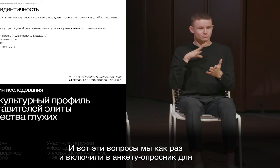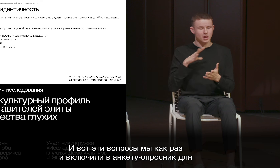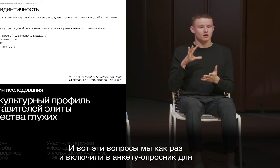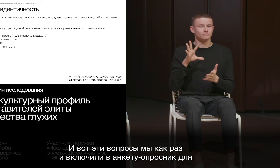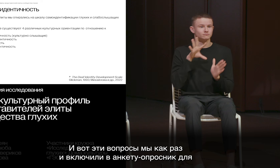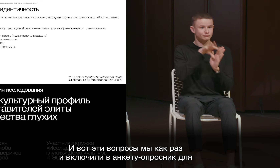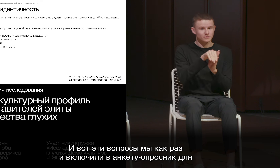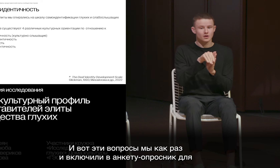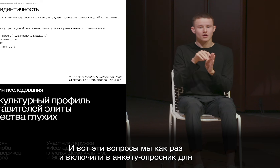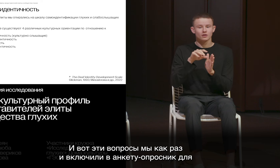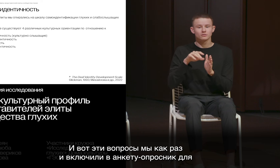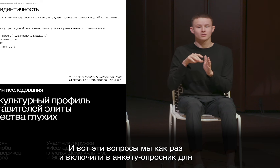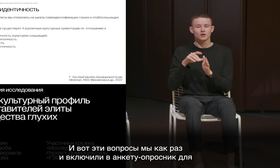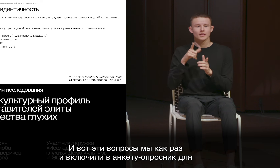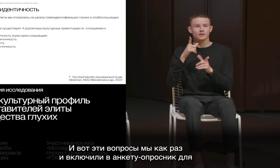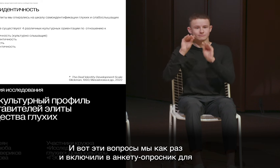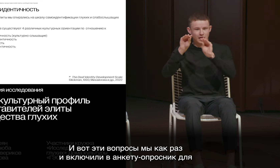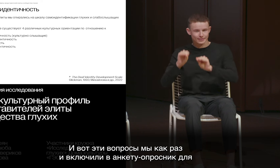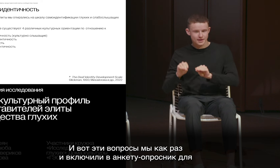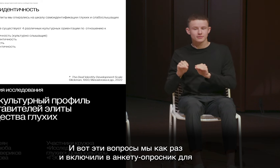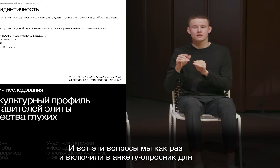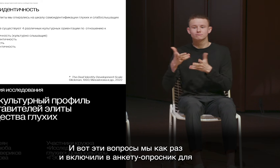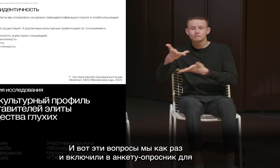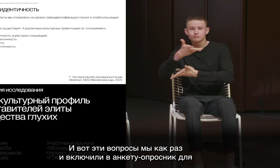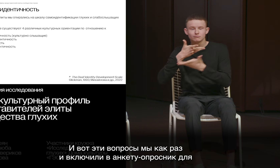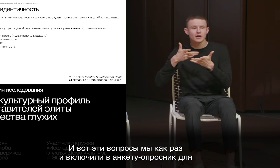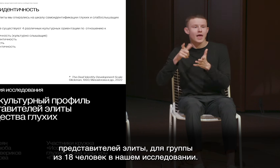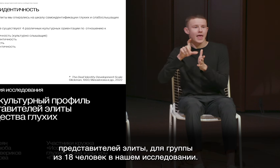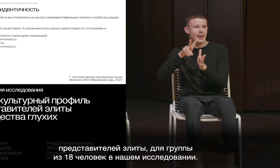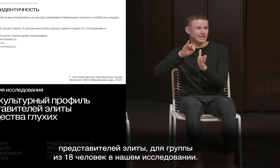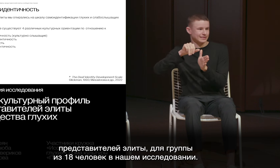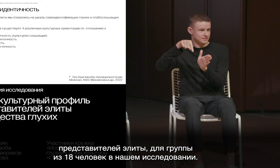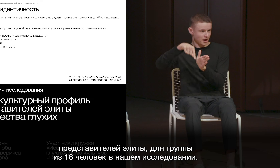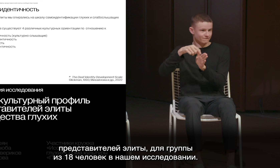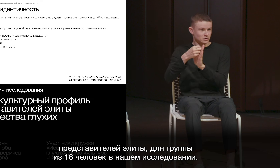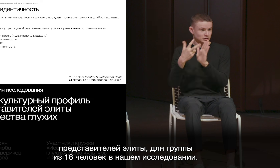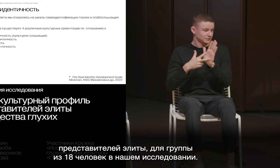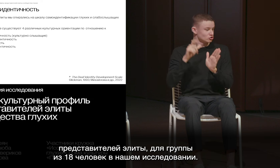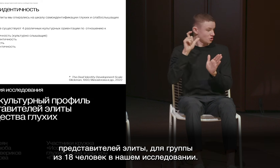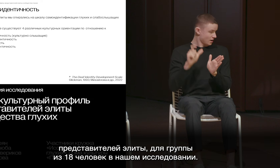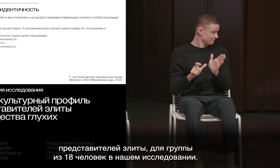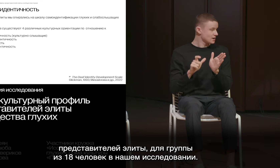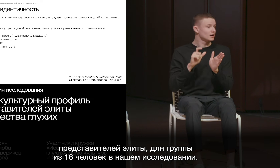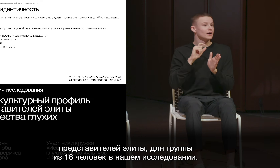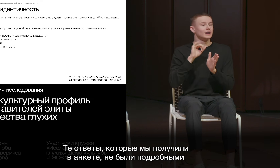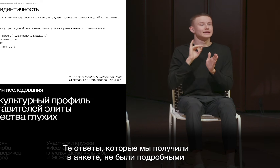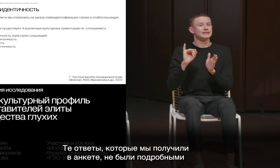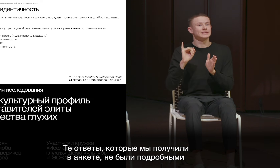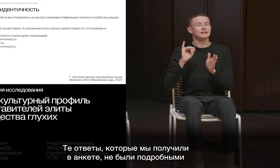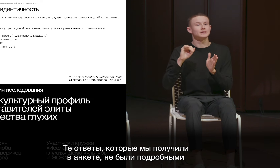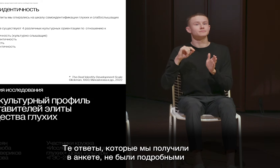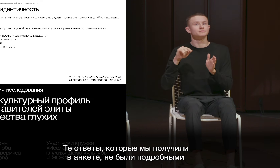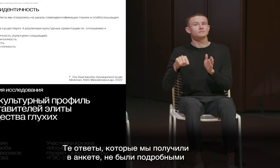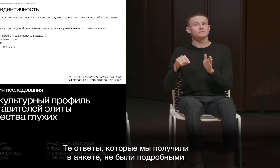И вот эти вопросы мы как раз и включили в анкету, опросник, как раз для именно вот этих